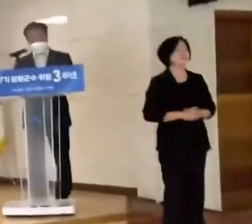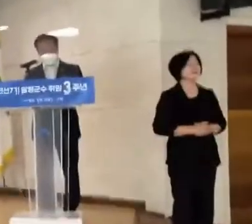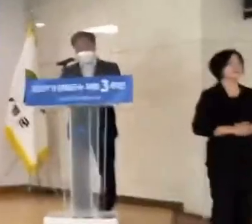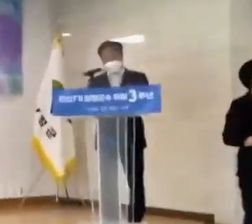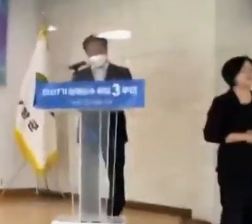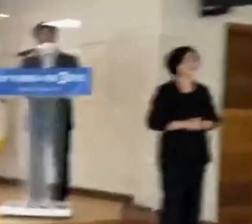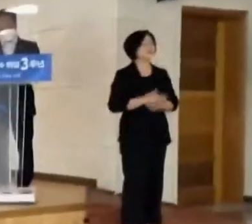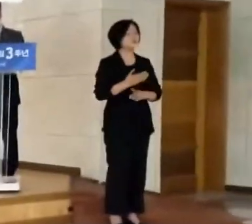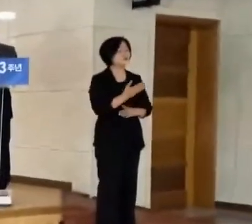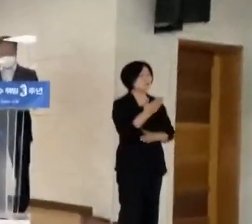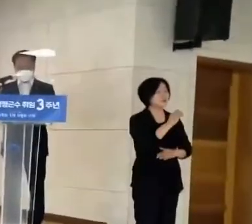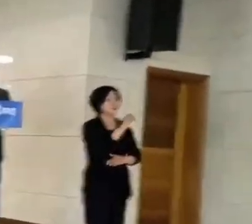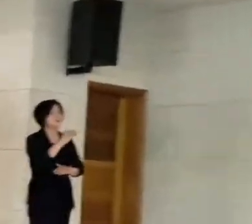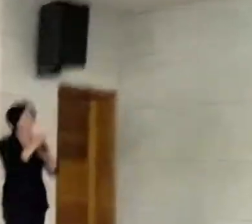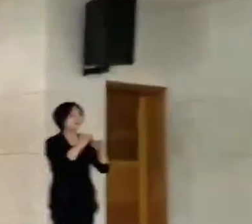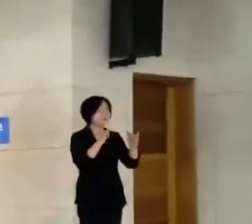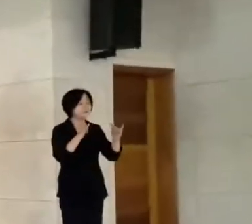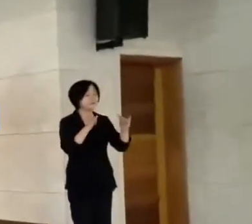이제 우리 군민들은